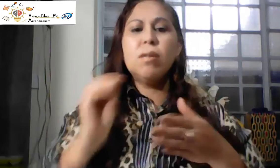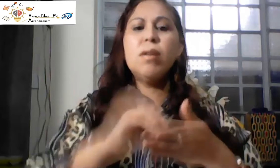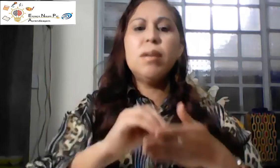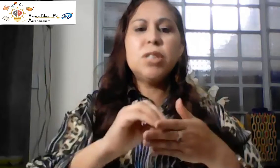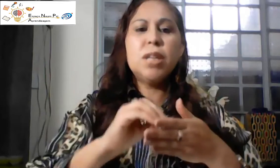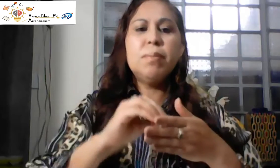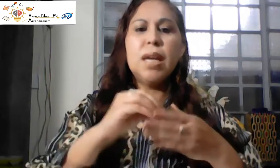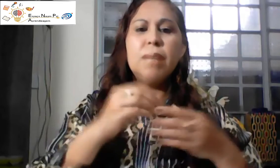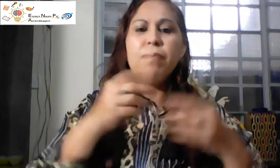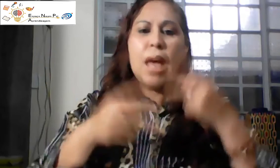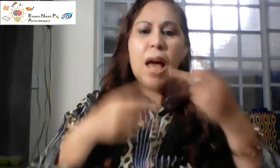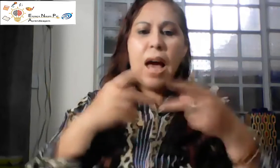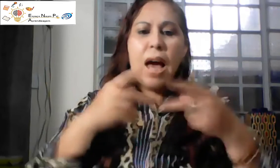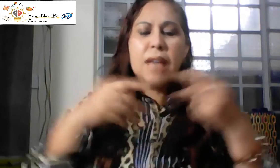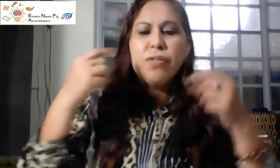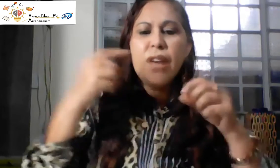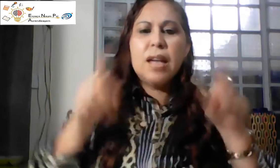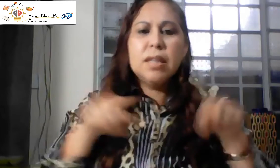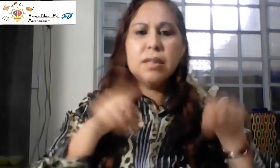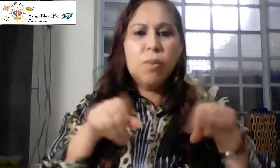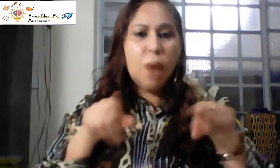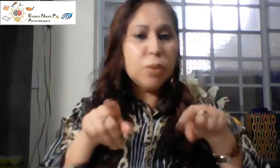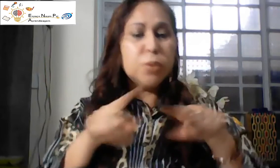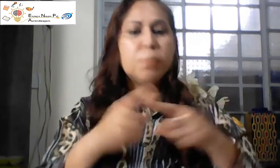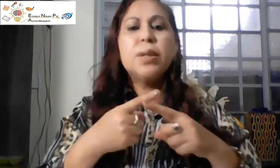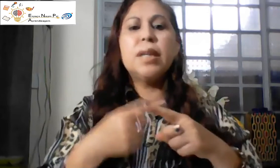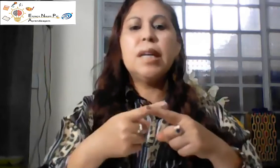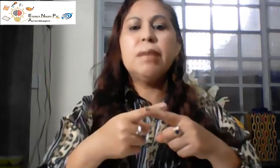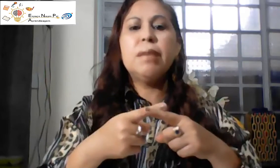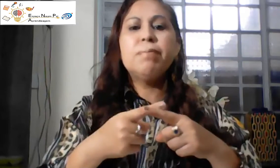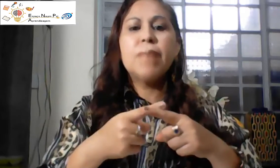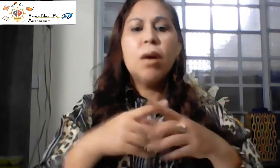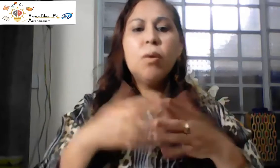vocês. Colocamos também as falas, o áudio,